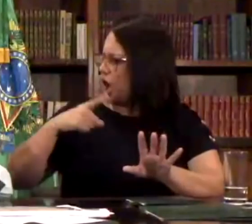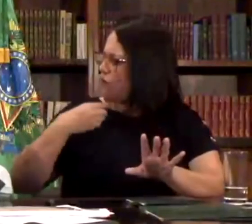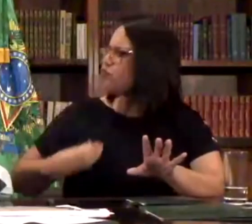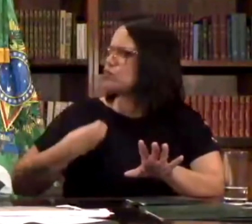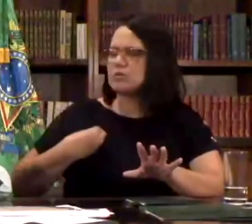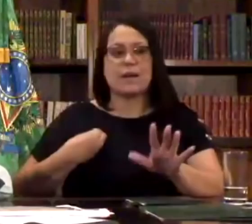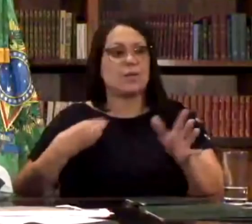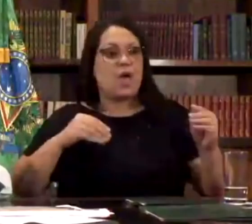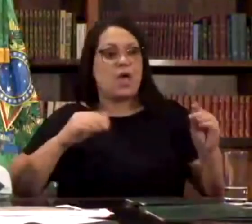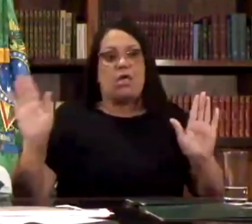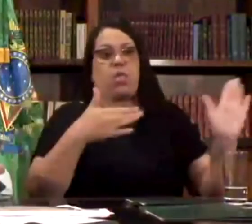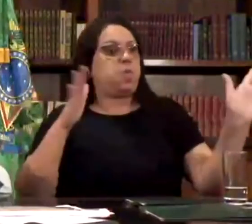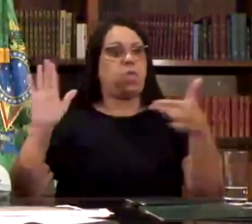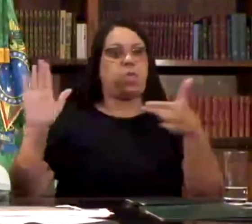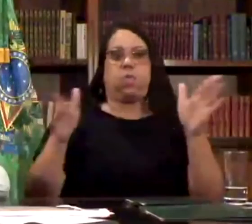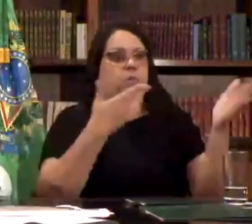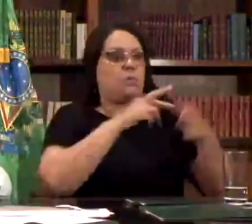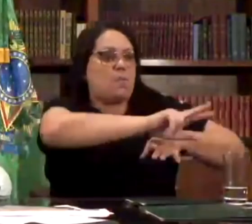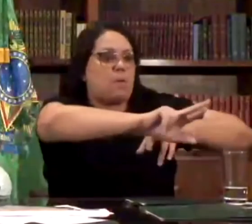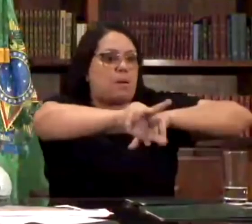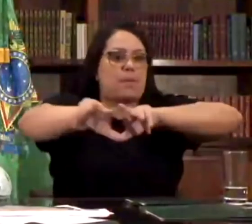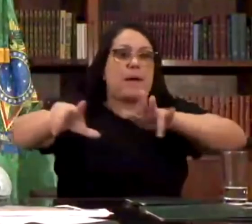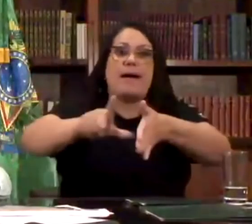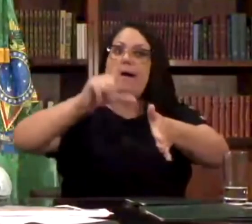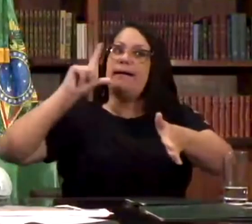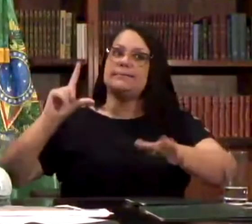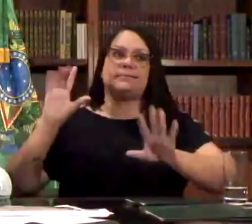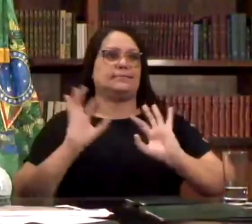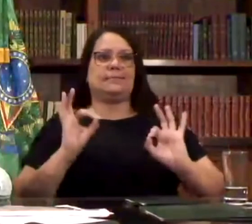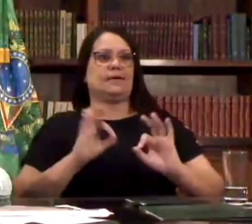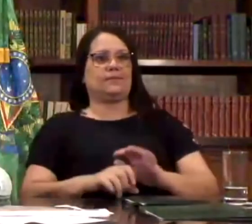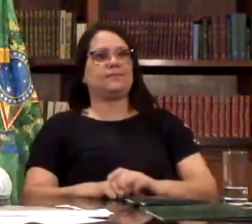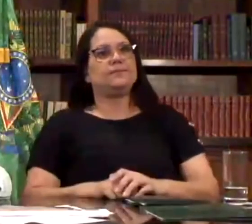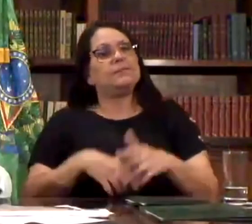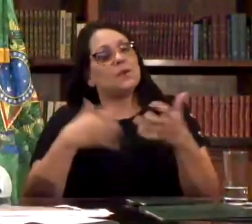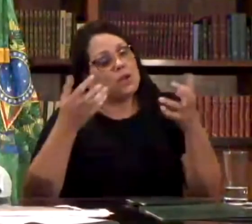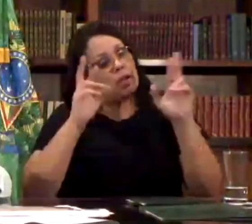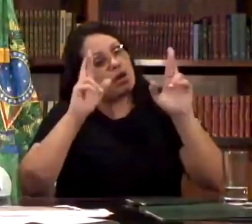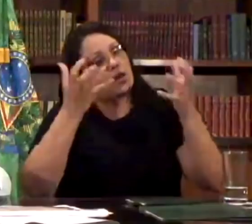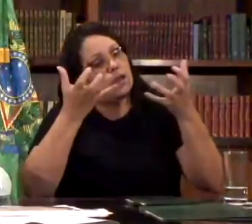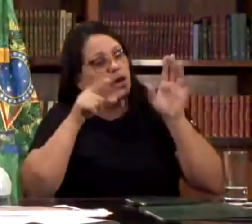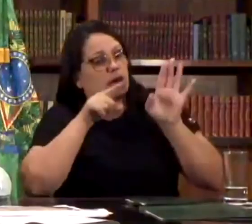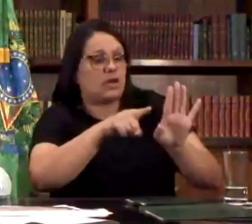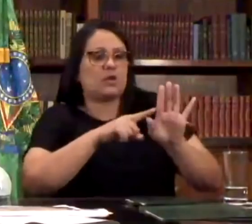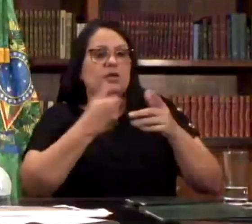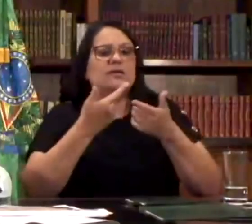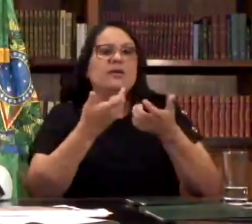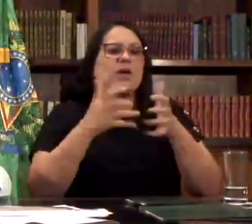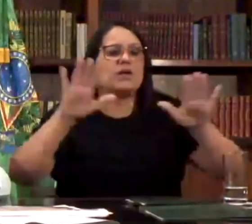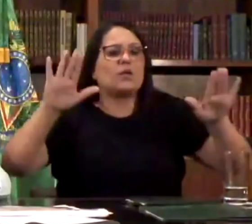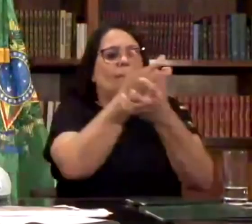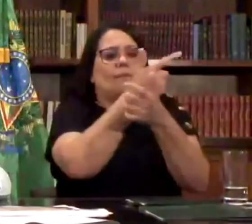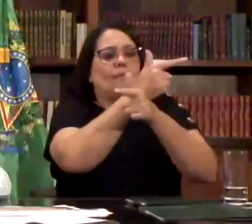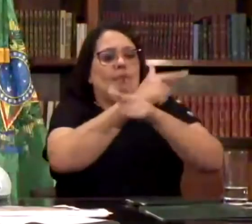de víveres, né, de gêneros, como tinha há pouco tempo. A gente espera que, obviamente, não haja o